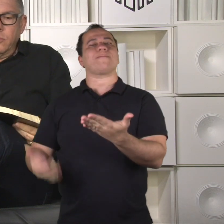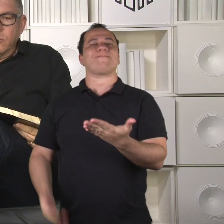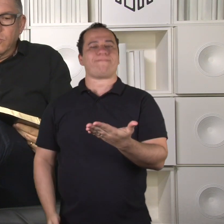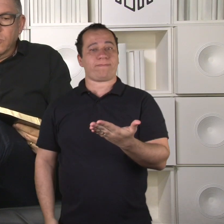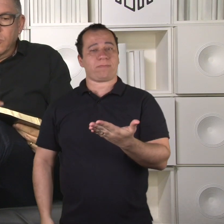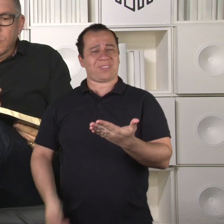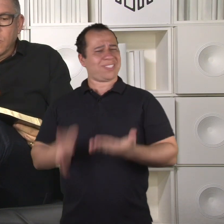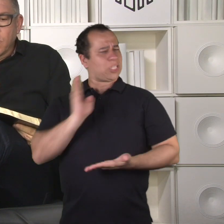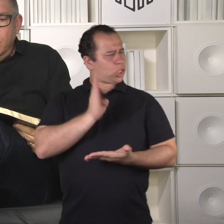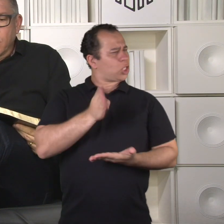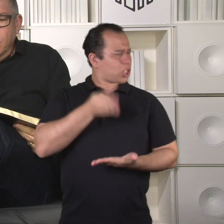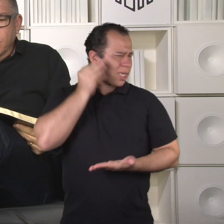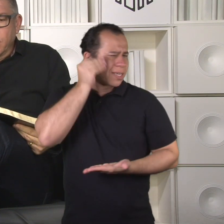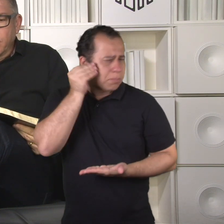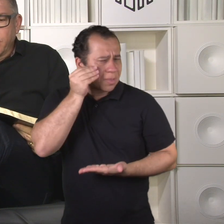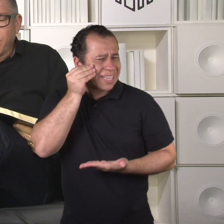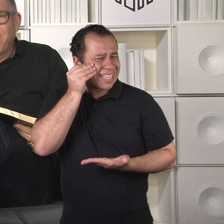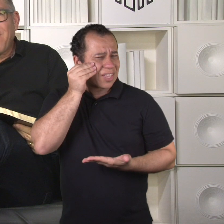um